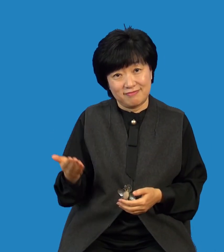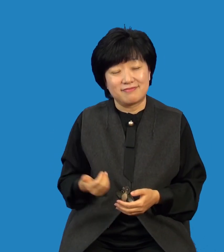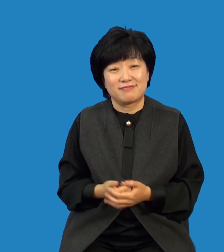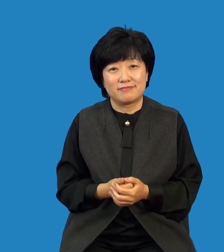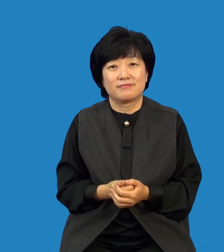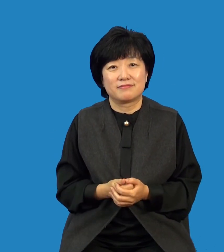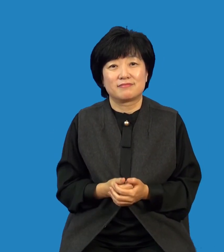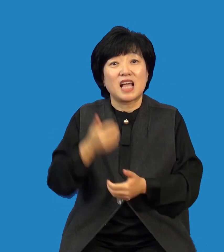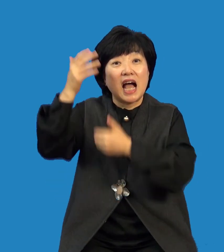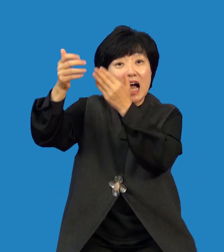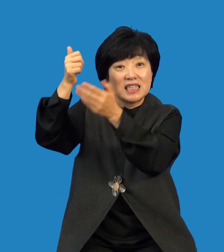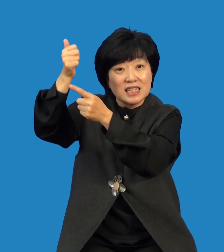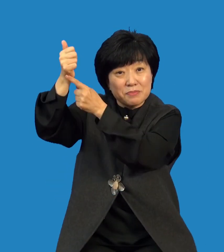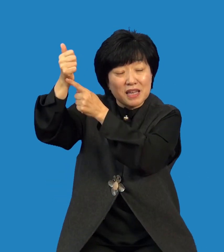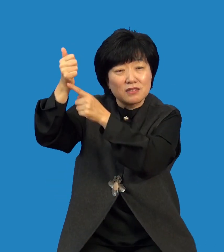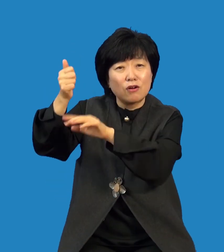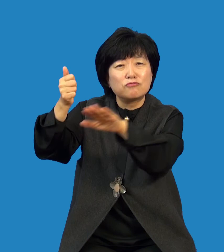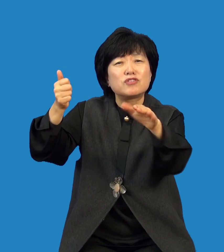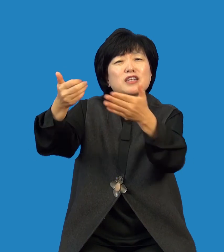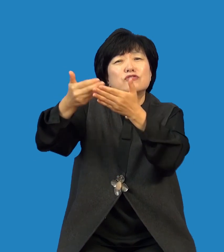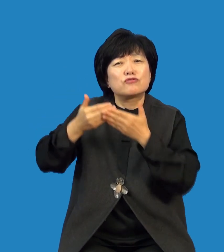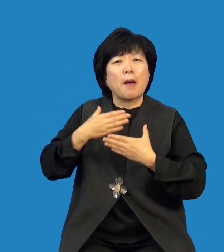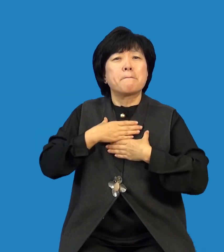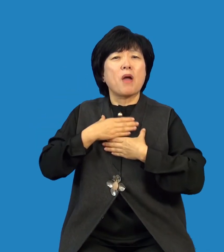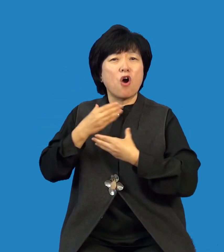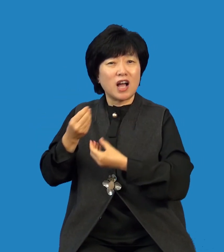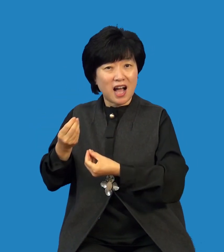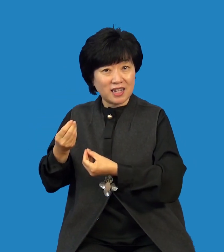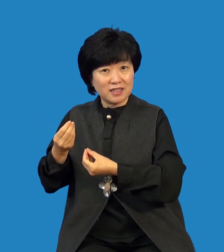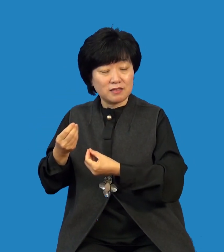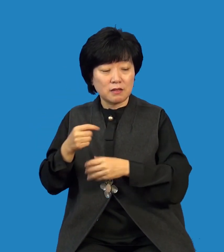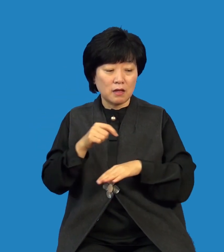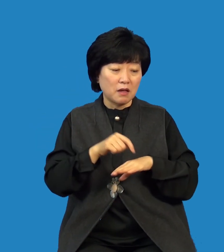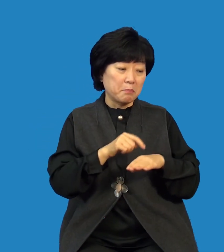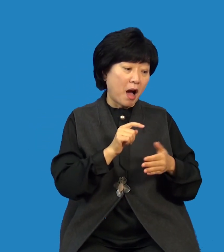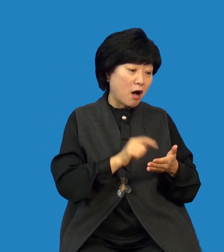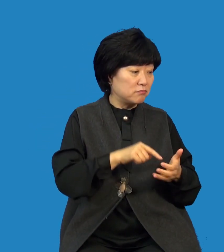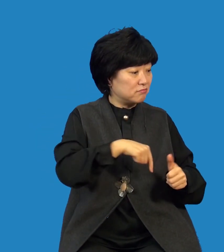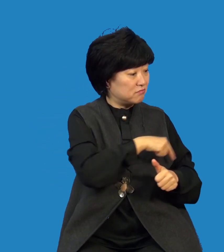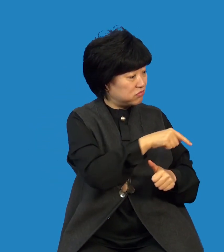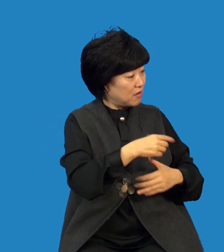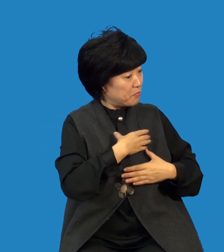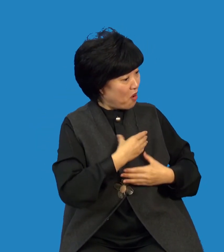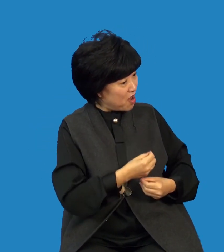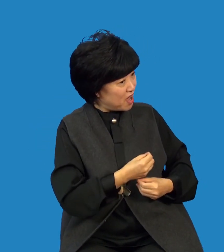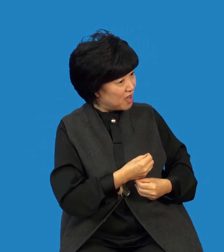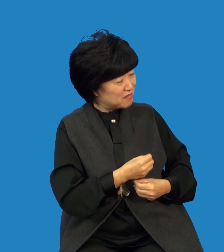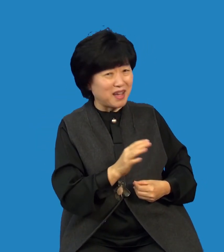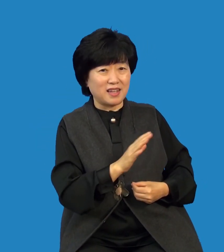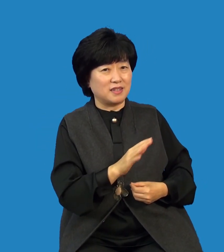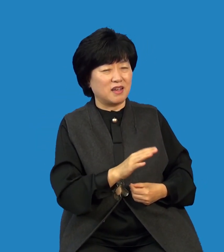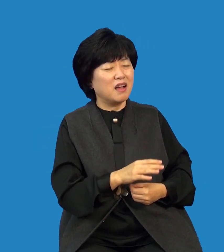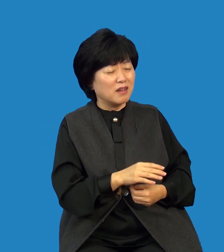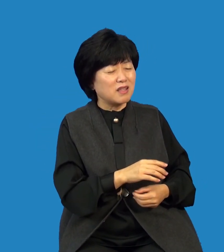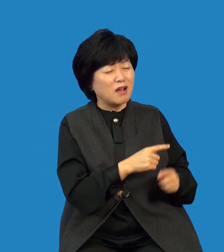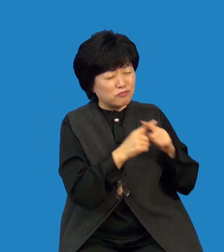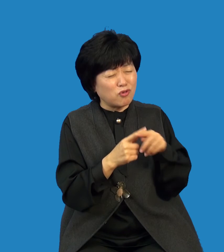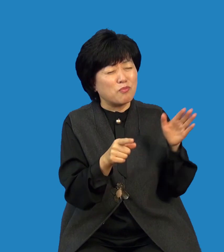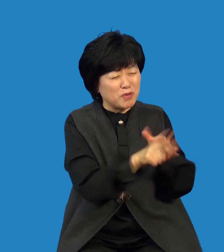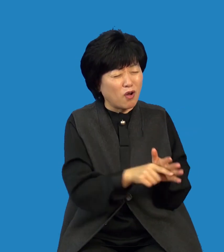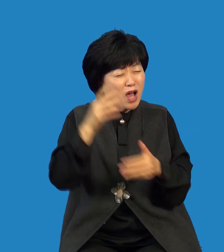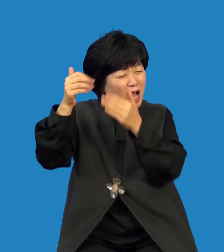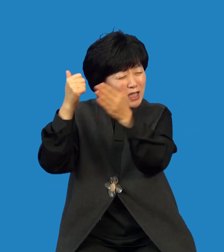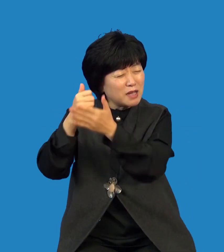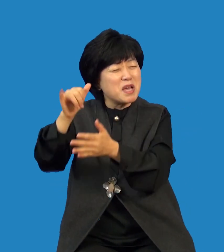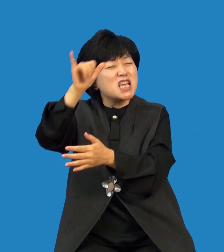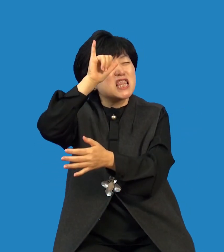이 하나님께서 우리에게 준 평강은 심리적인 게 아닙니다. 그냥 있다고 믿어. 그냥 하나님 함께 하신다고